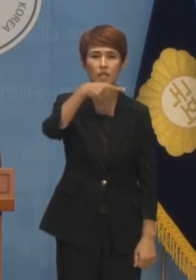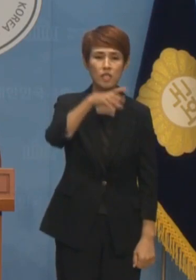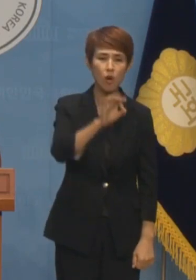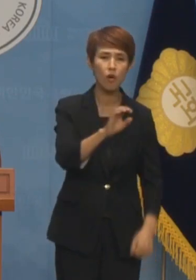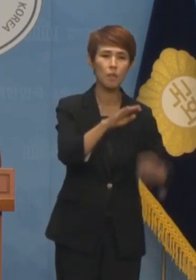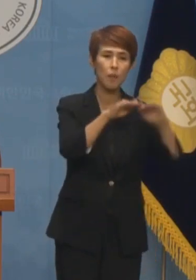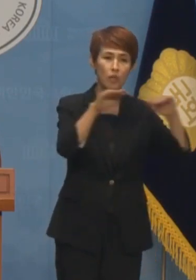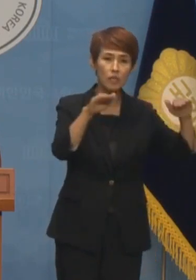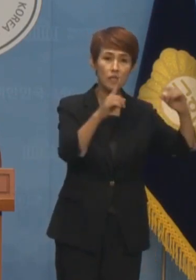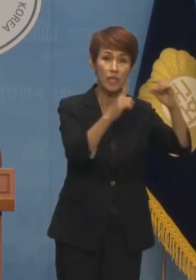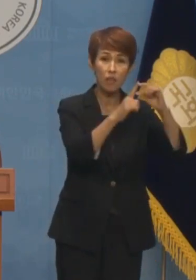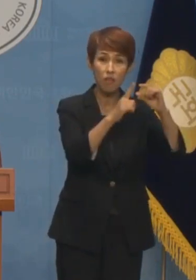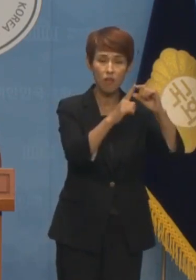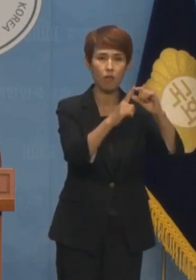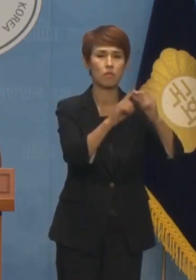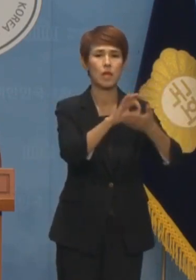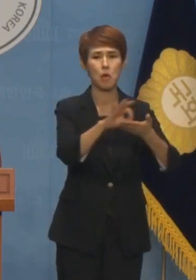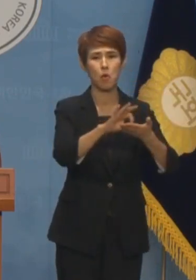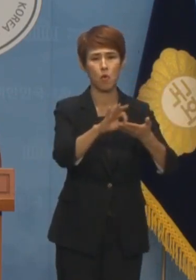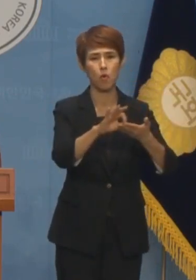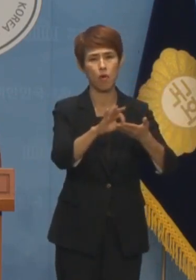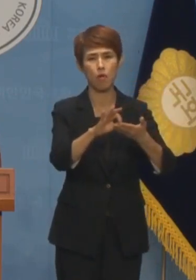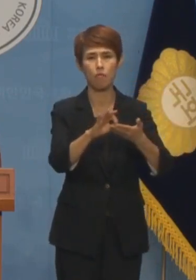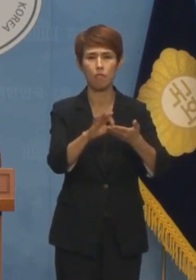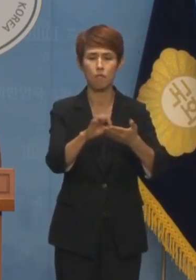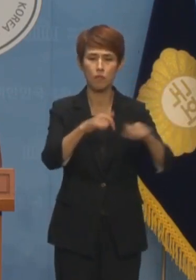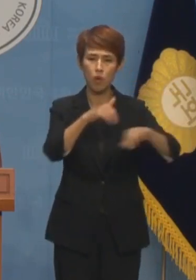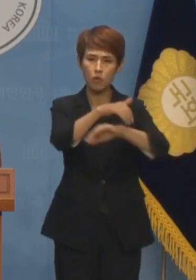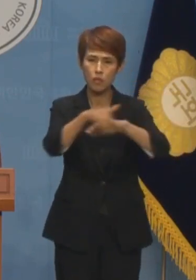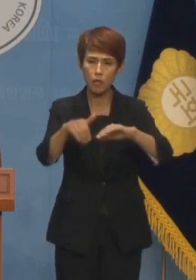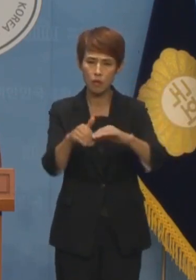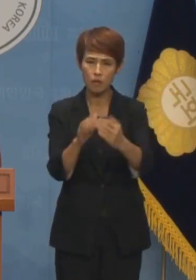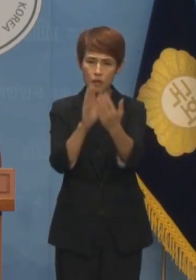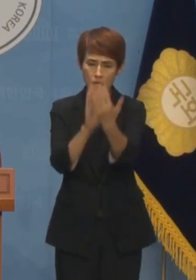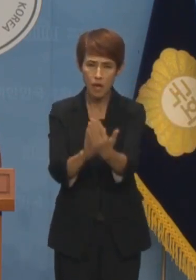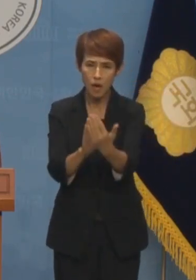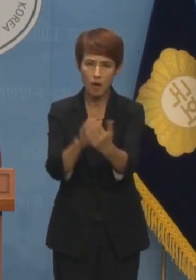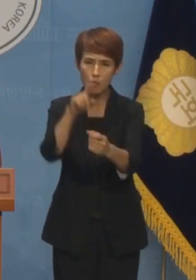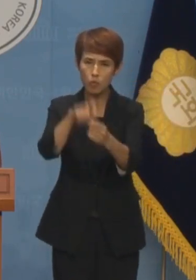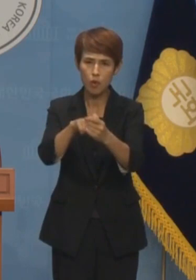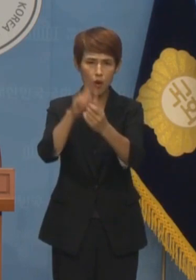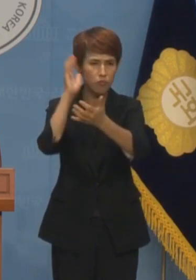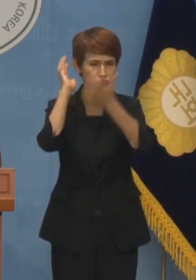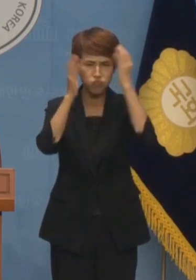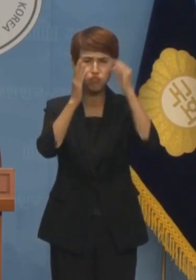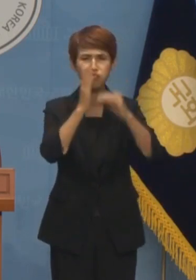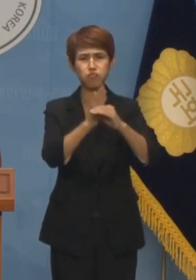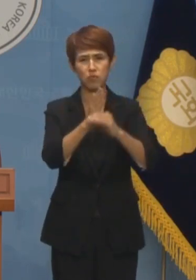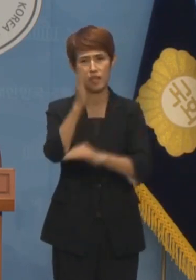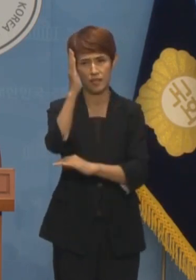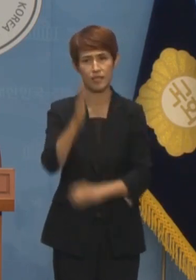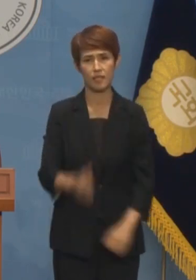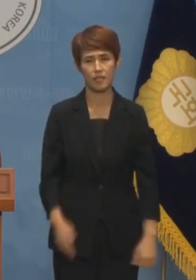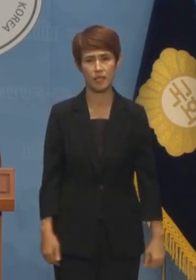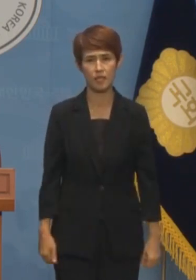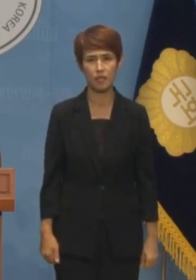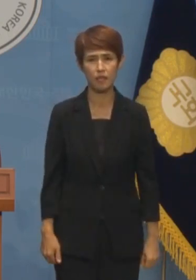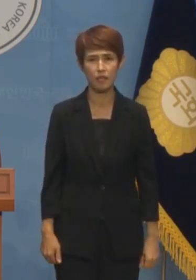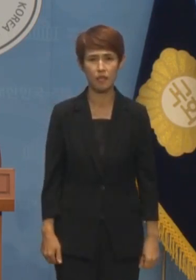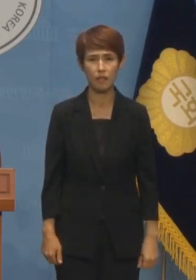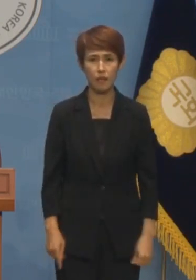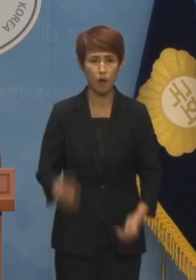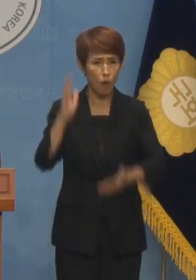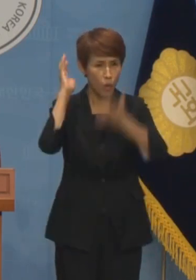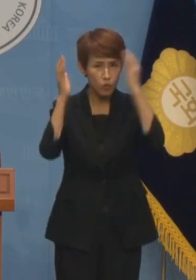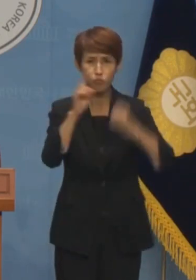용어를 사용함으로써 정책 대상과 목적에 혼돈을 주고 있다고 주장하는데 대체 누구에게